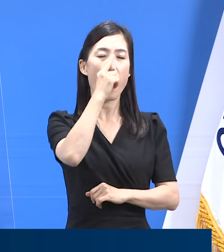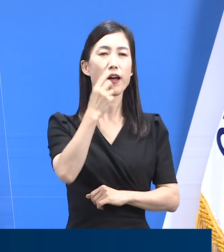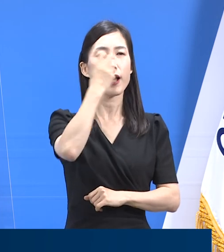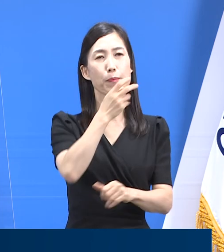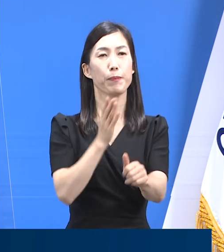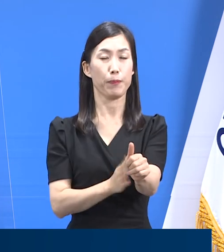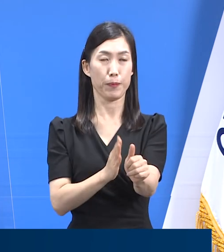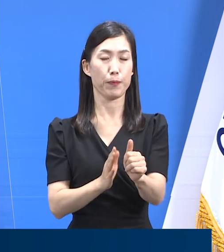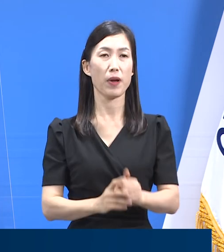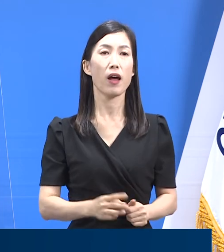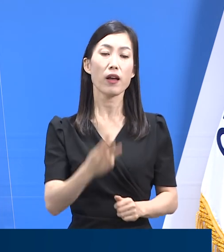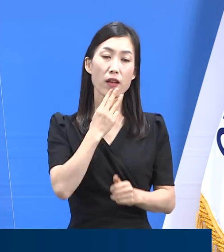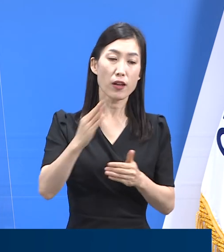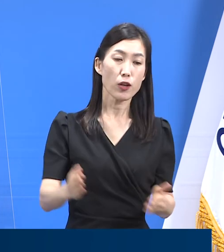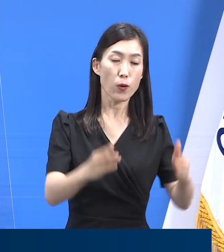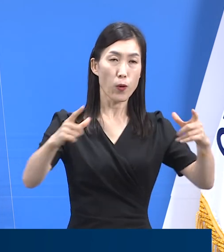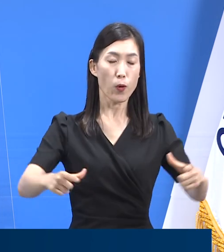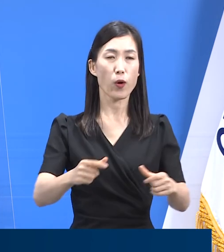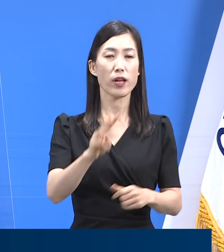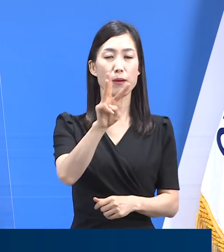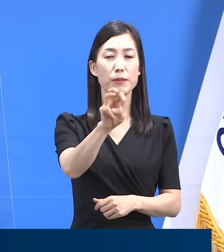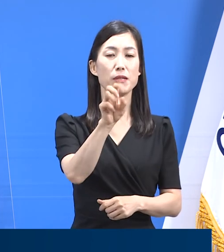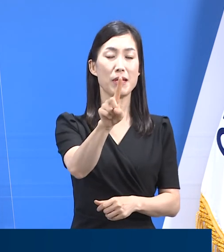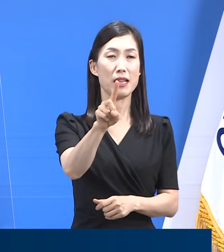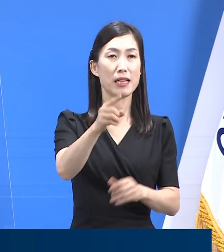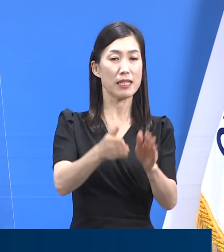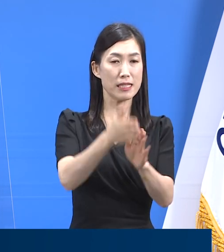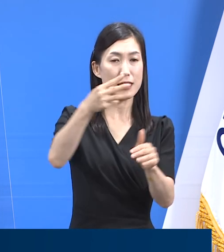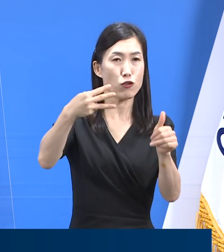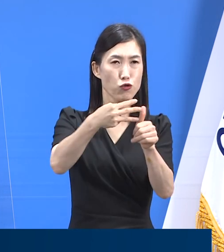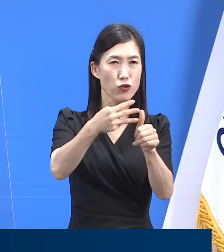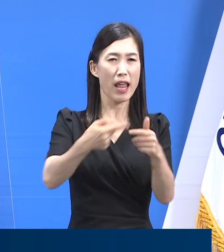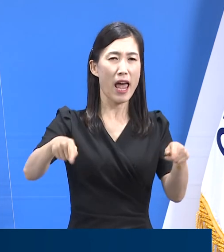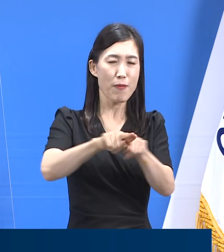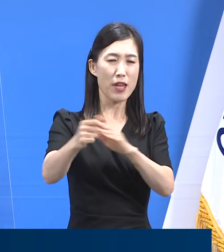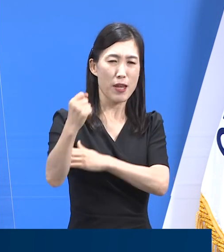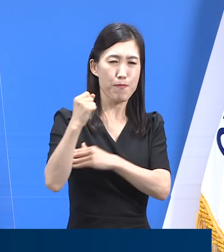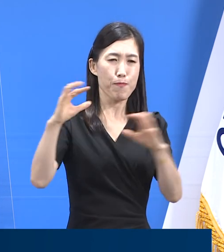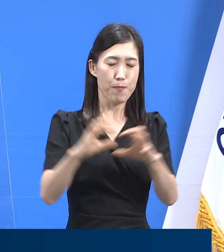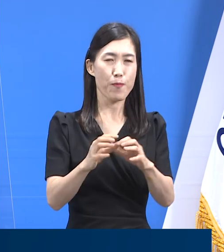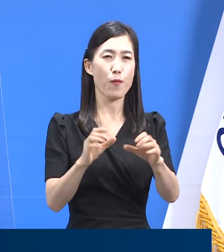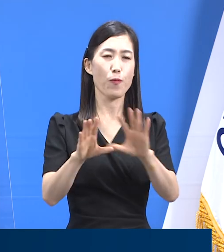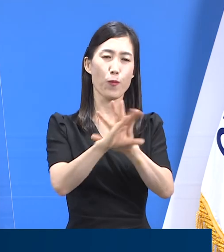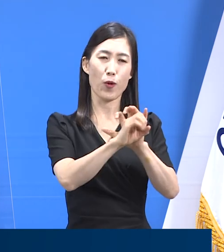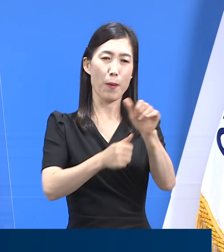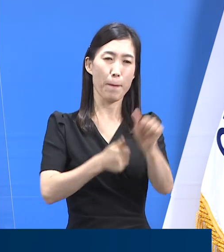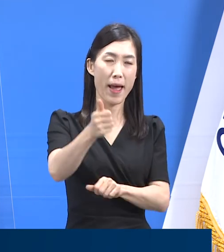경기도는 37개 시군과 함께 코로나19 극복을 위해 총력을 다하겠습니다. 감사합니다.